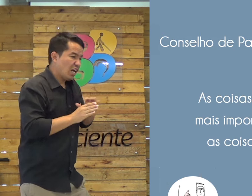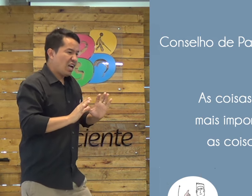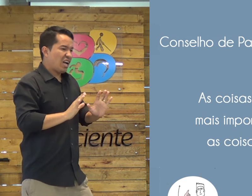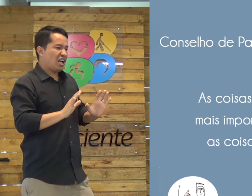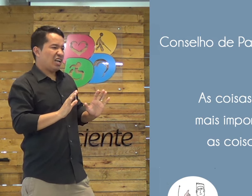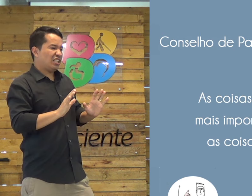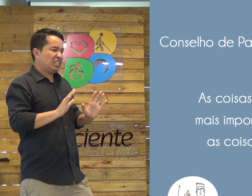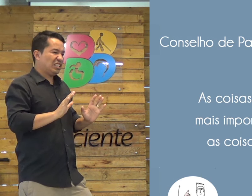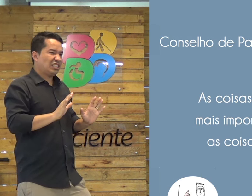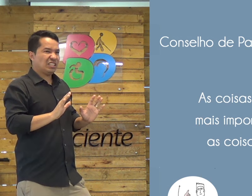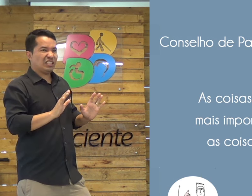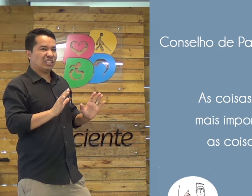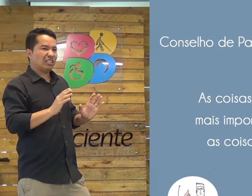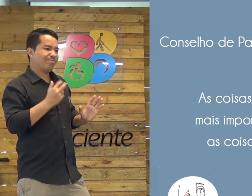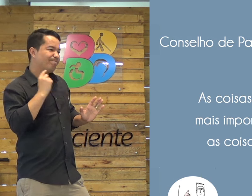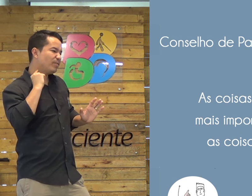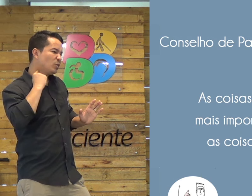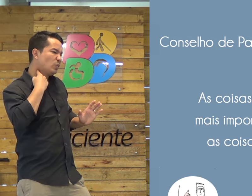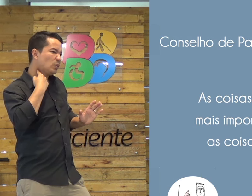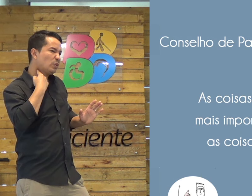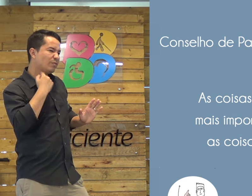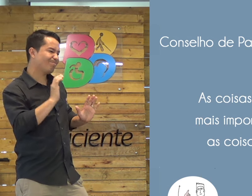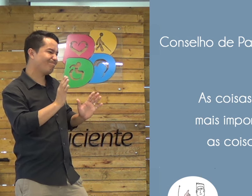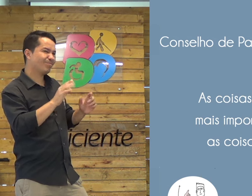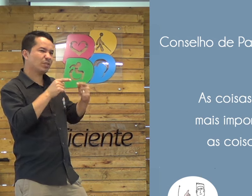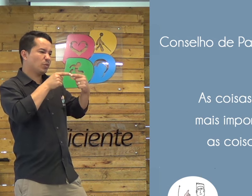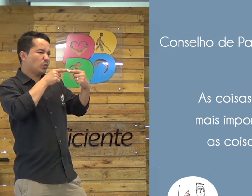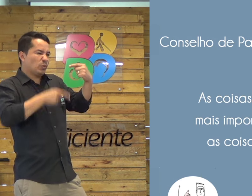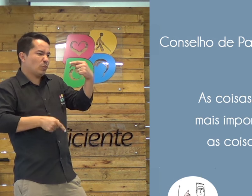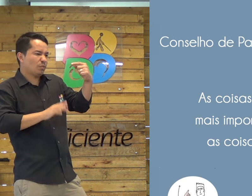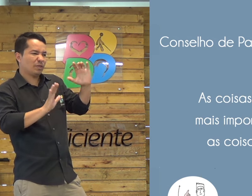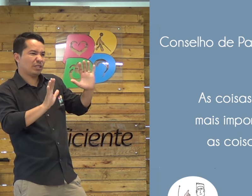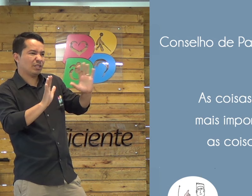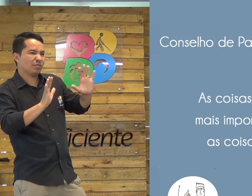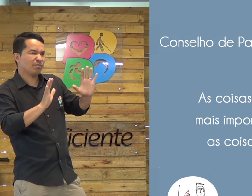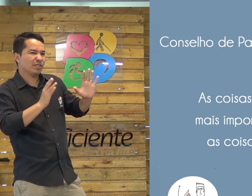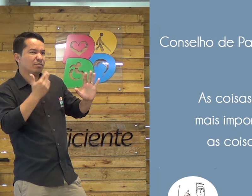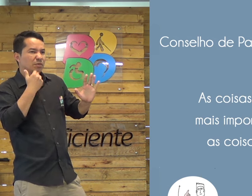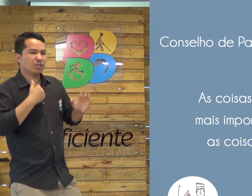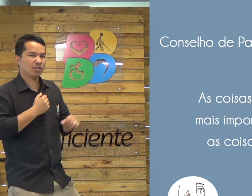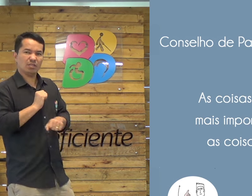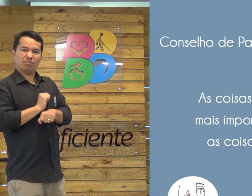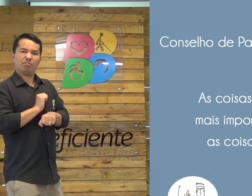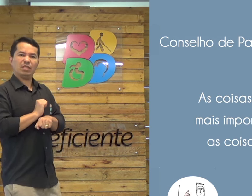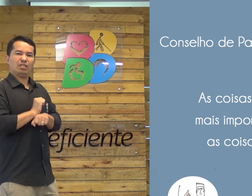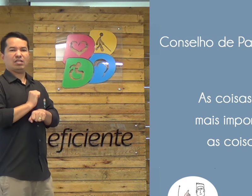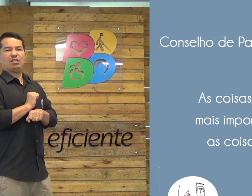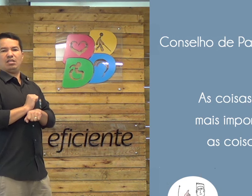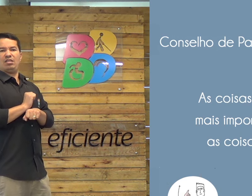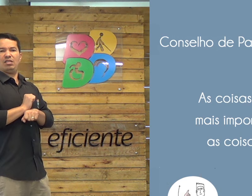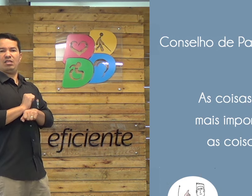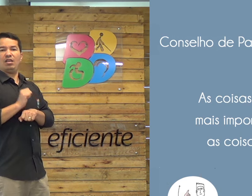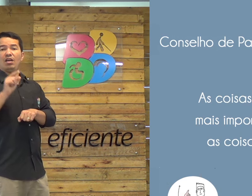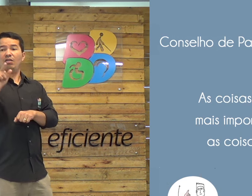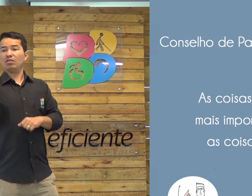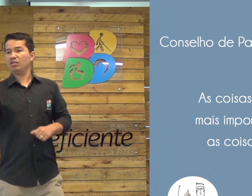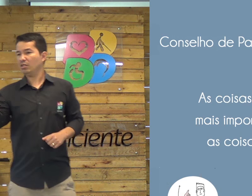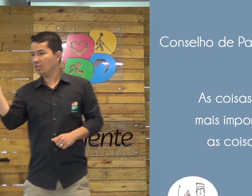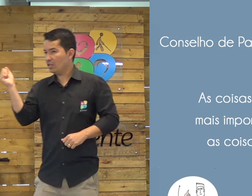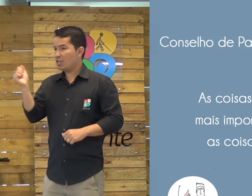Deus entra aí na sua mente, dá uma olhada. Poxa, mas tem muita sujeira aqui. Eu vou ficar aqui